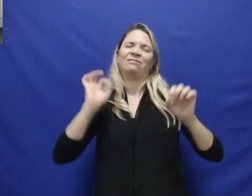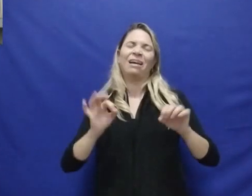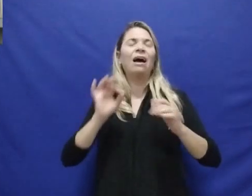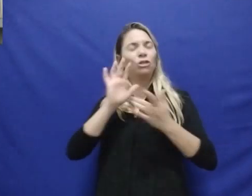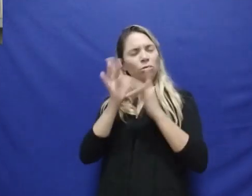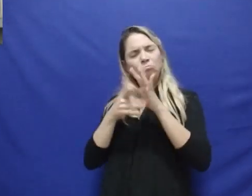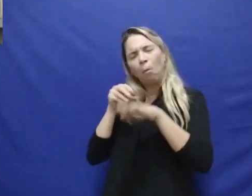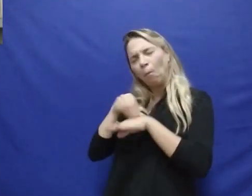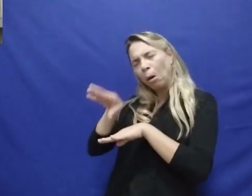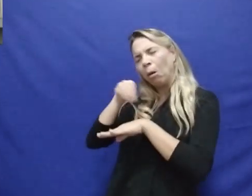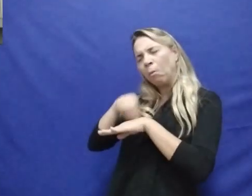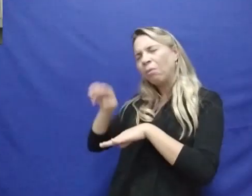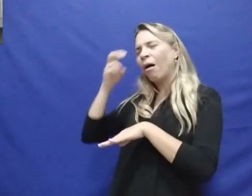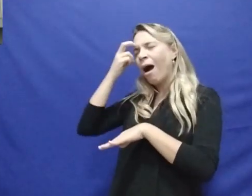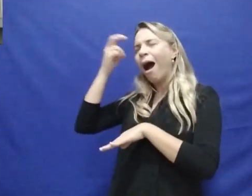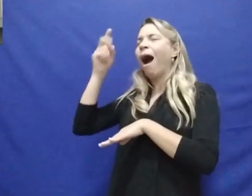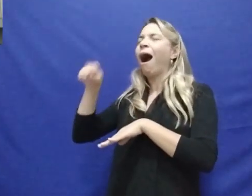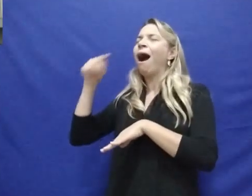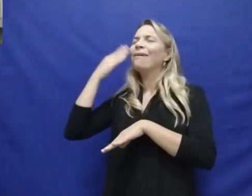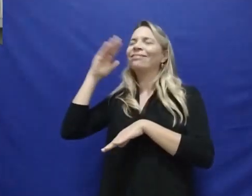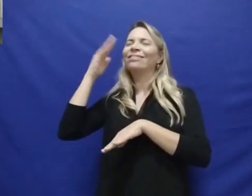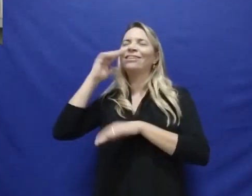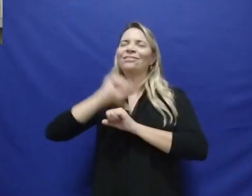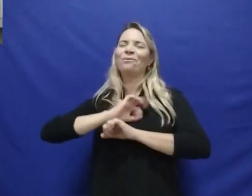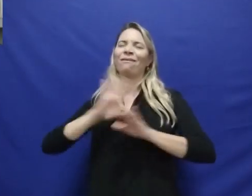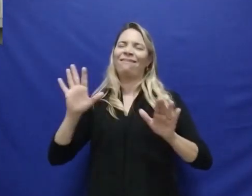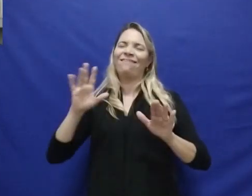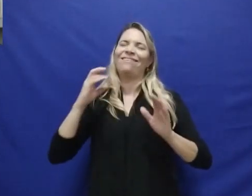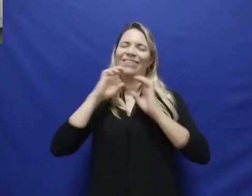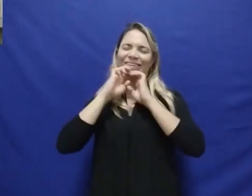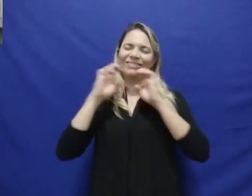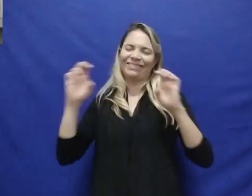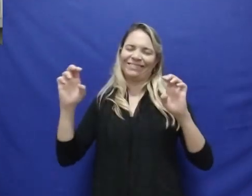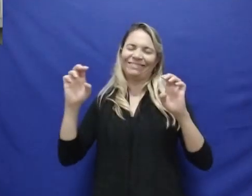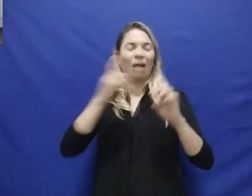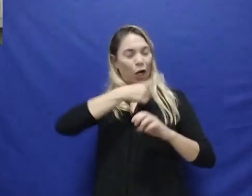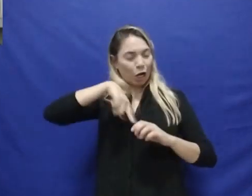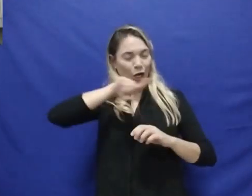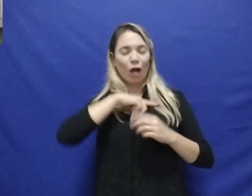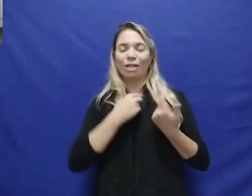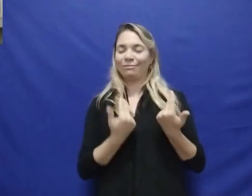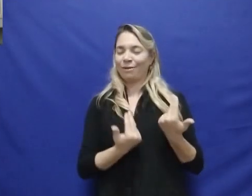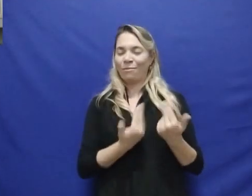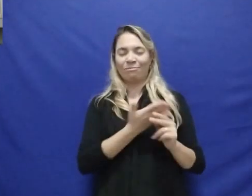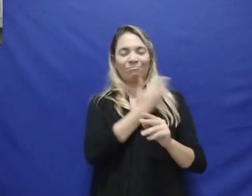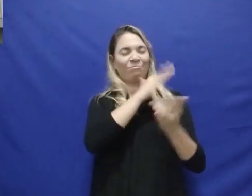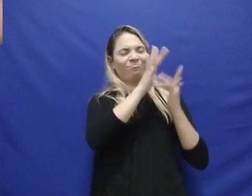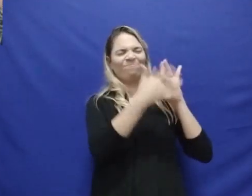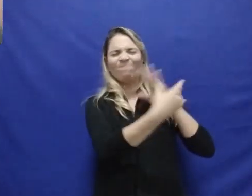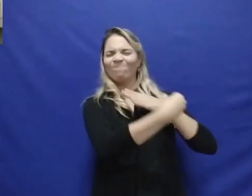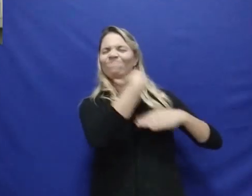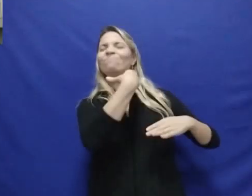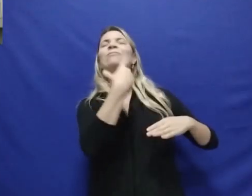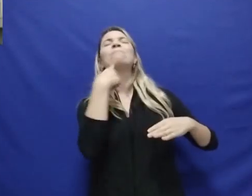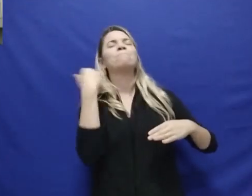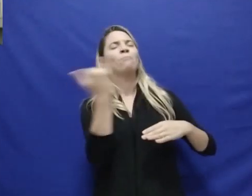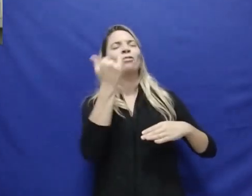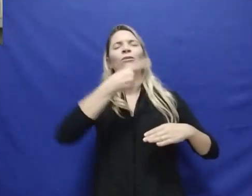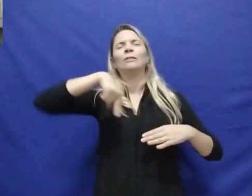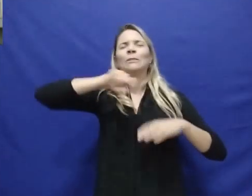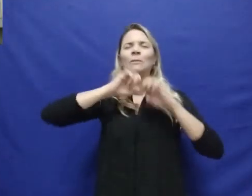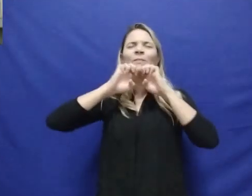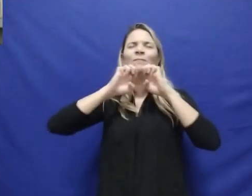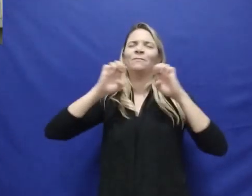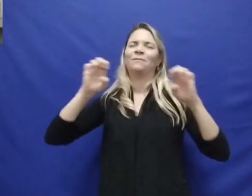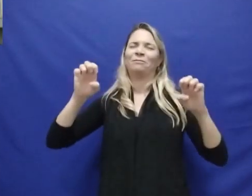crentes no Senhor, semear o Evangelho e buscar o tempo da colheita. Vejam os campos, eles